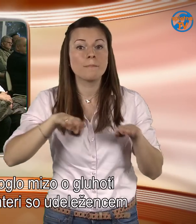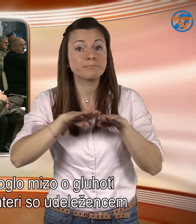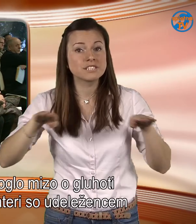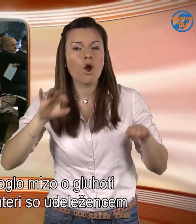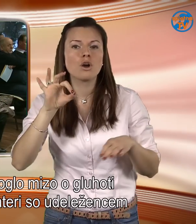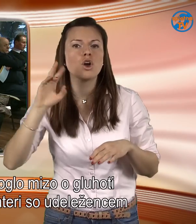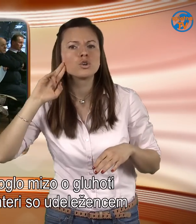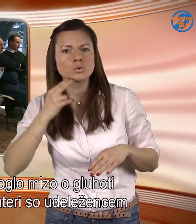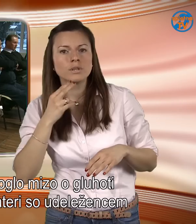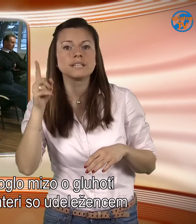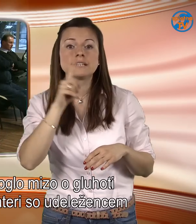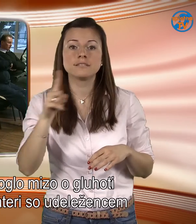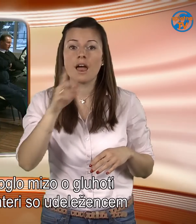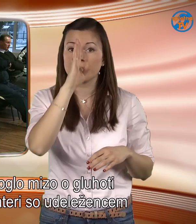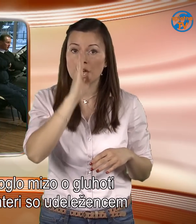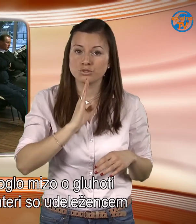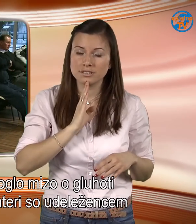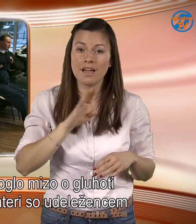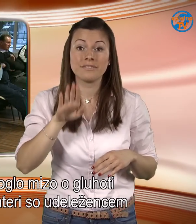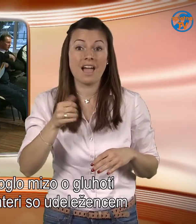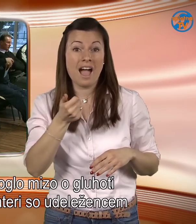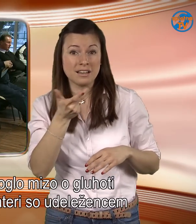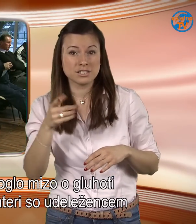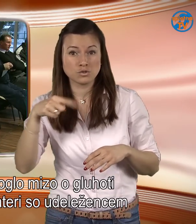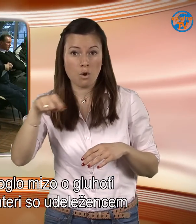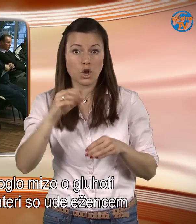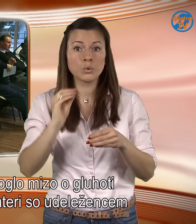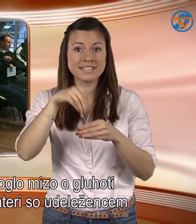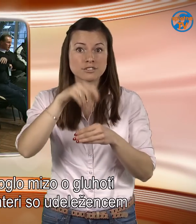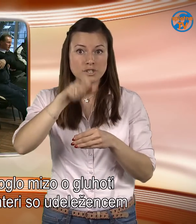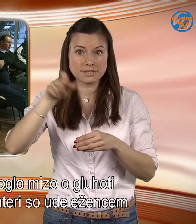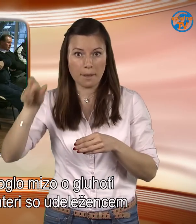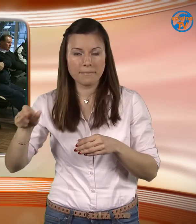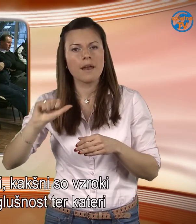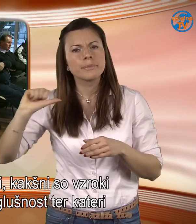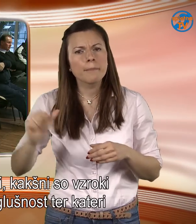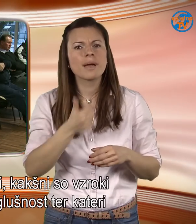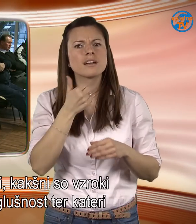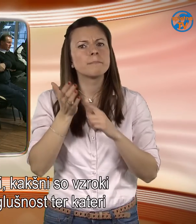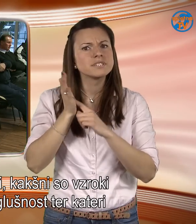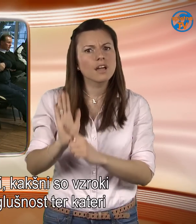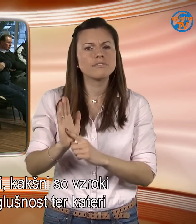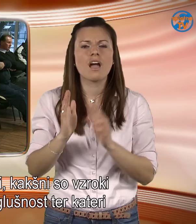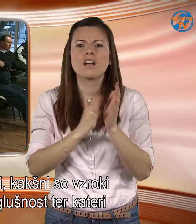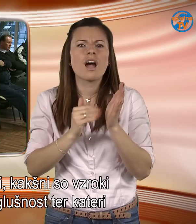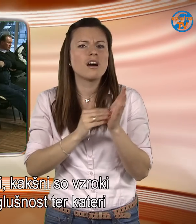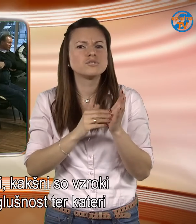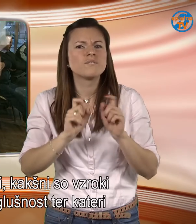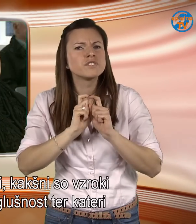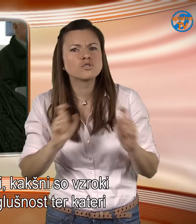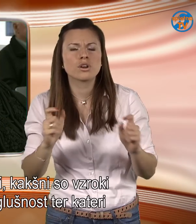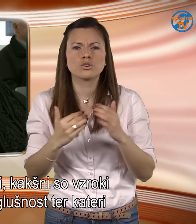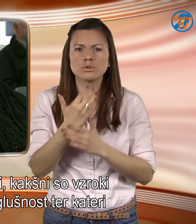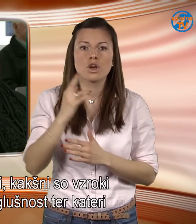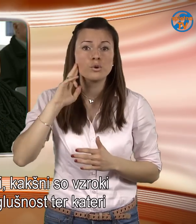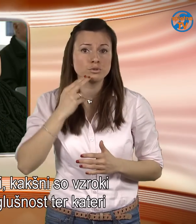kateri so udeležencem najprej predstavili, kakšni so vzroki za gluhoto in naglušnost ter kateri tehnični pripomočki